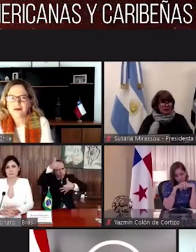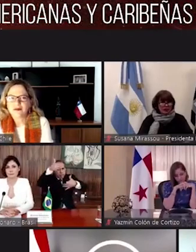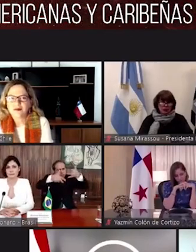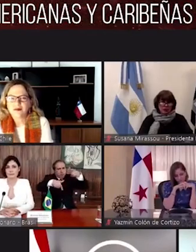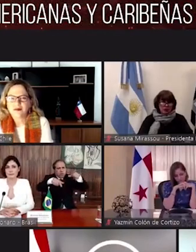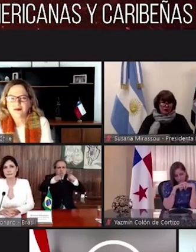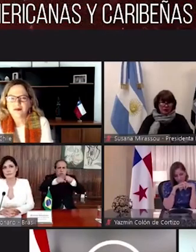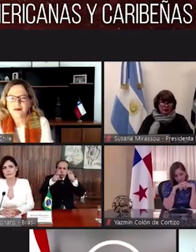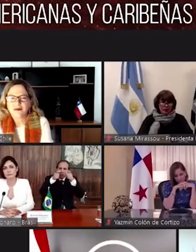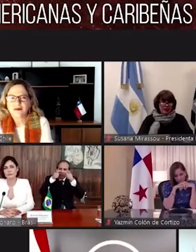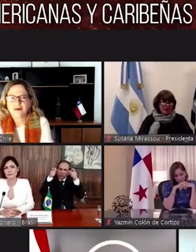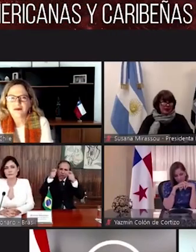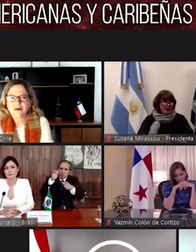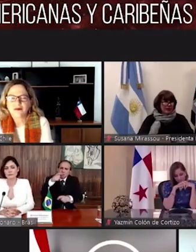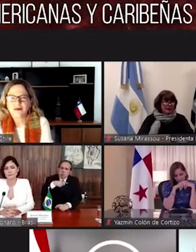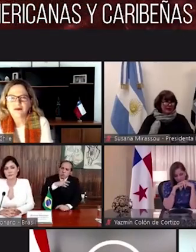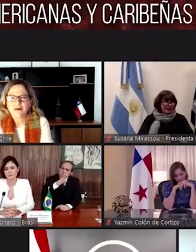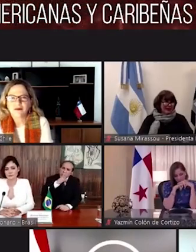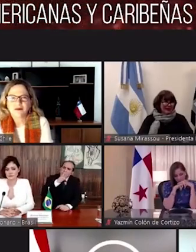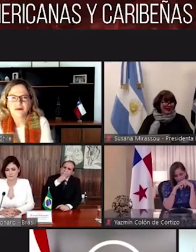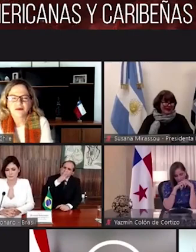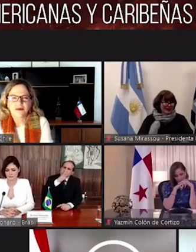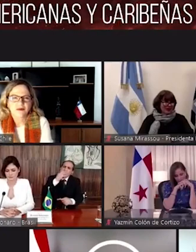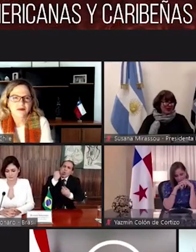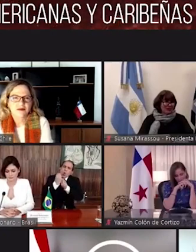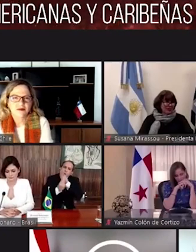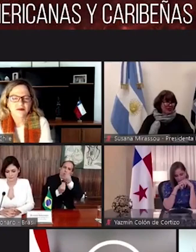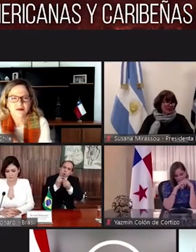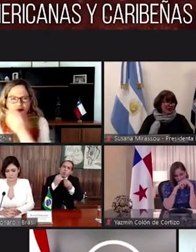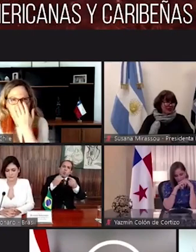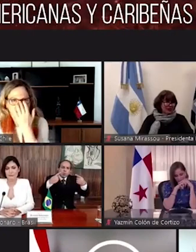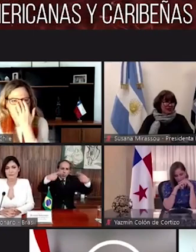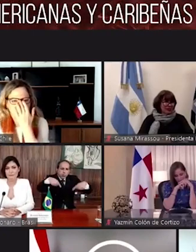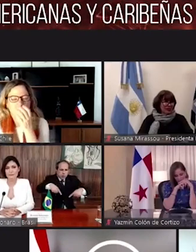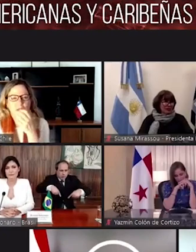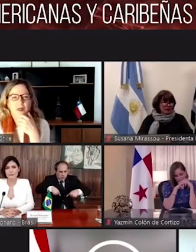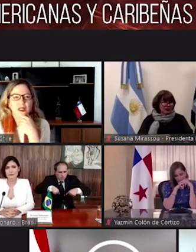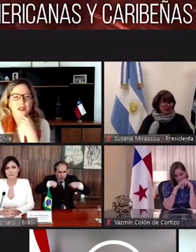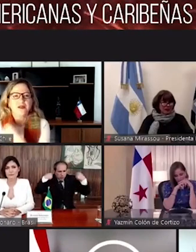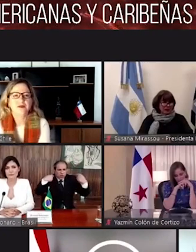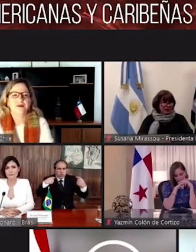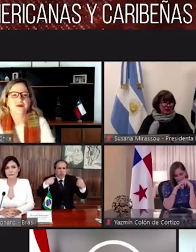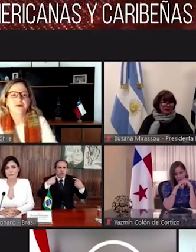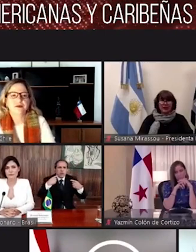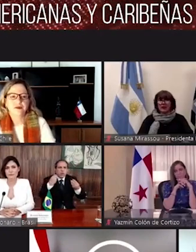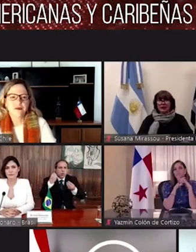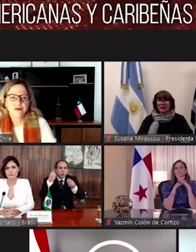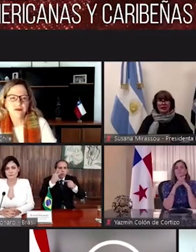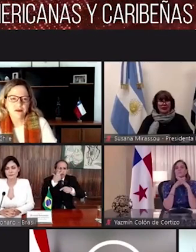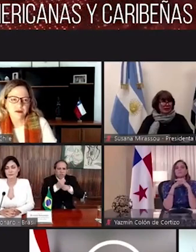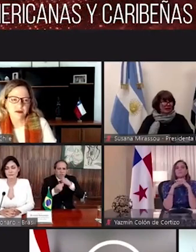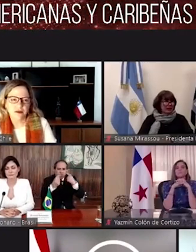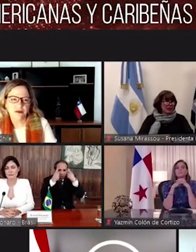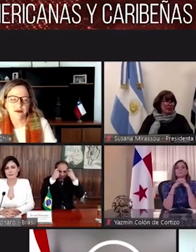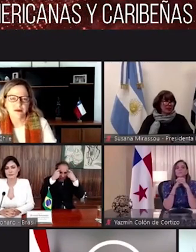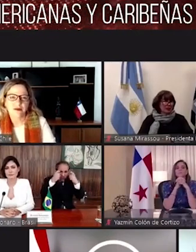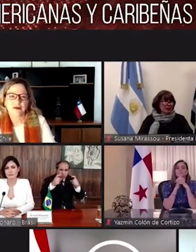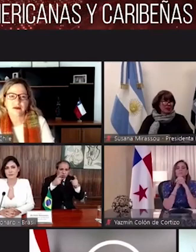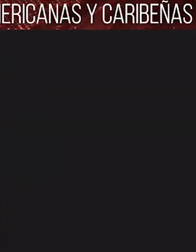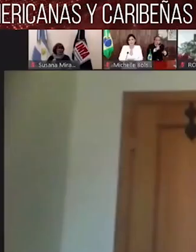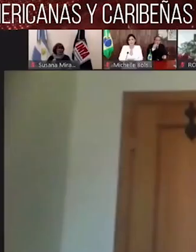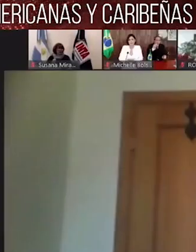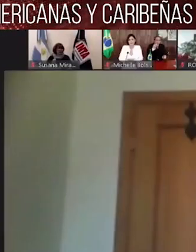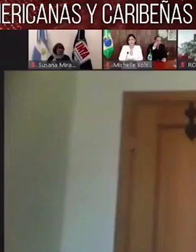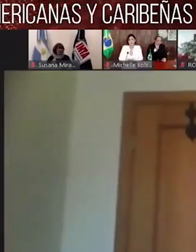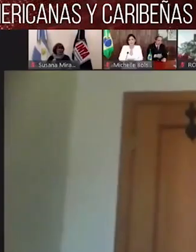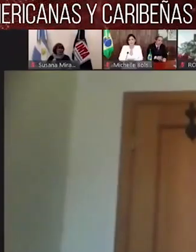y suman a la exposición de desafíos el tema de la violencia hacia las mujeres. Una